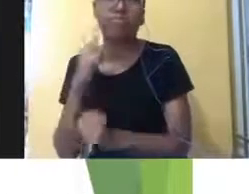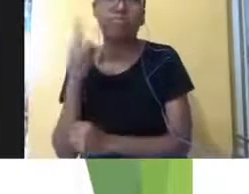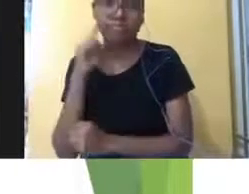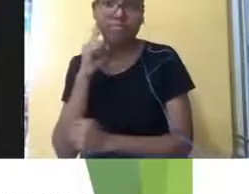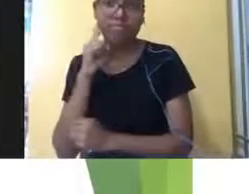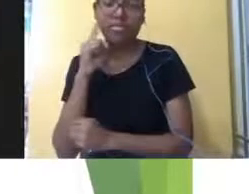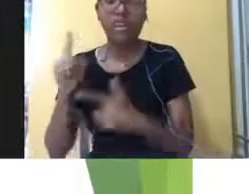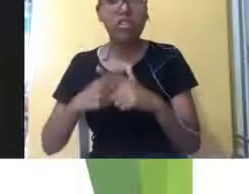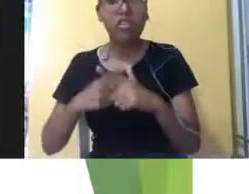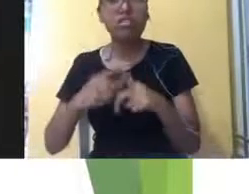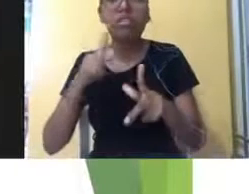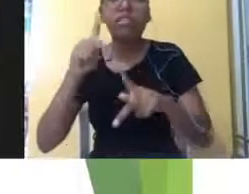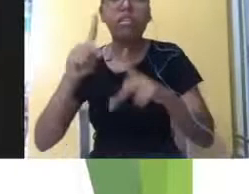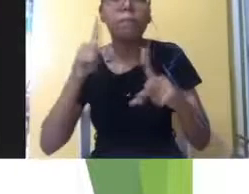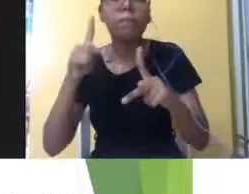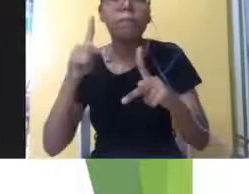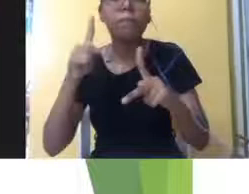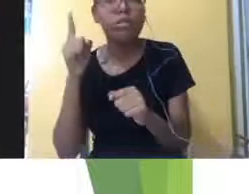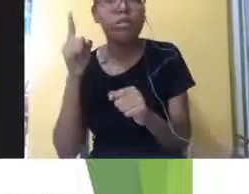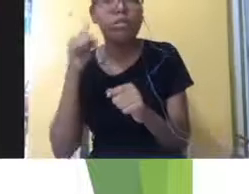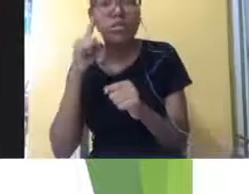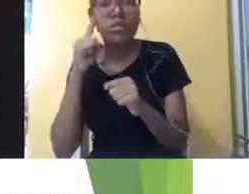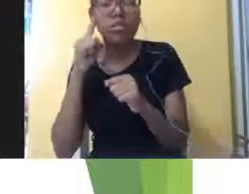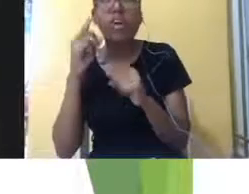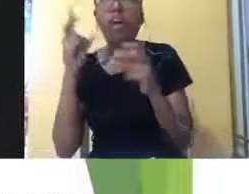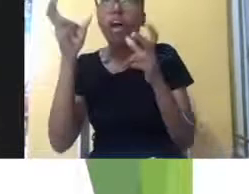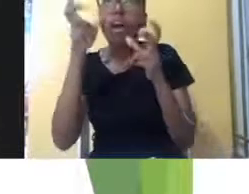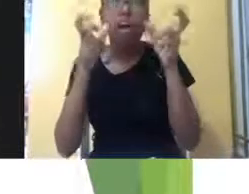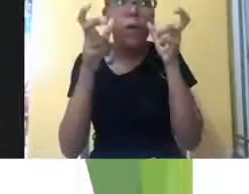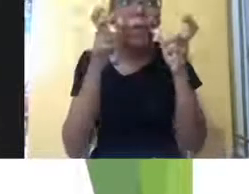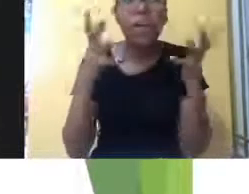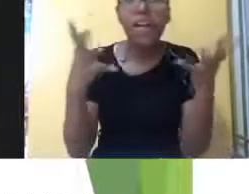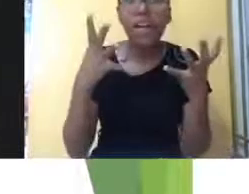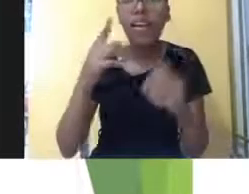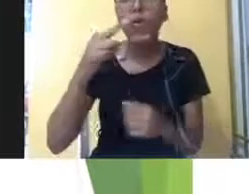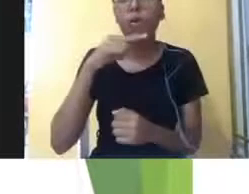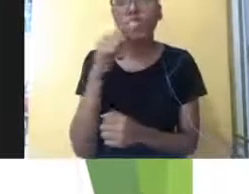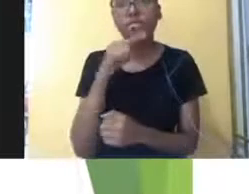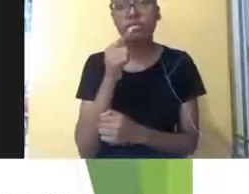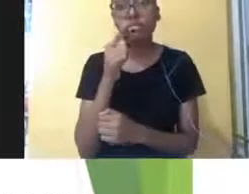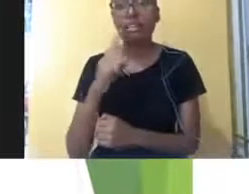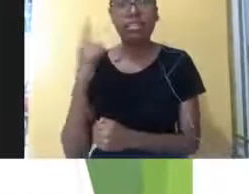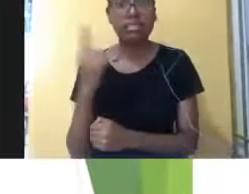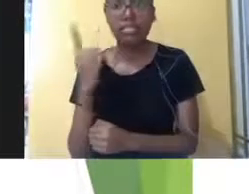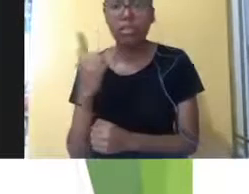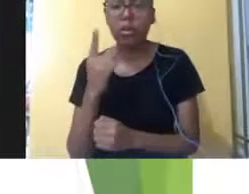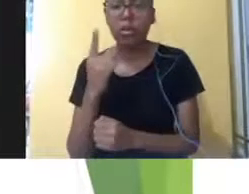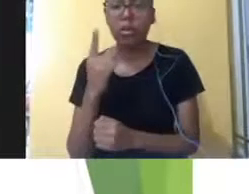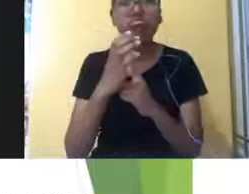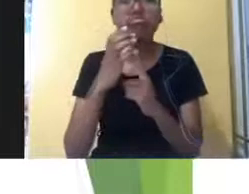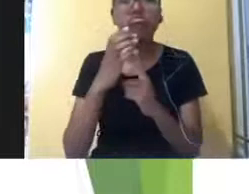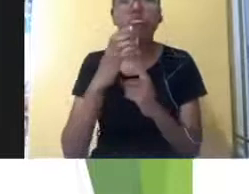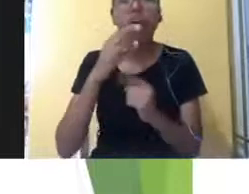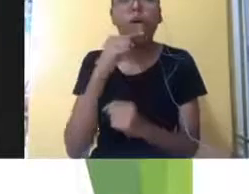sociedad mayoritariamente oyente, que conocen y aprenden esa cultura. Sin embargo, las